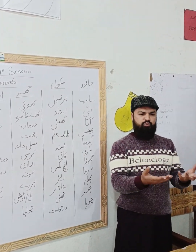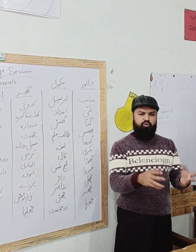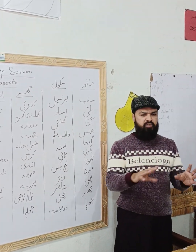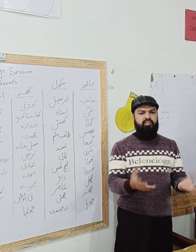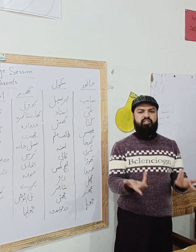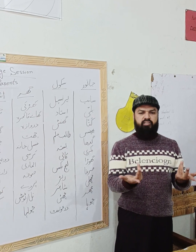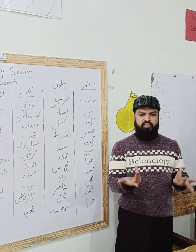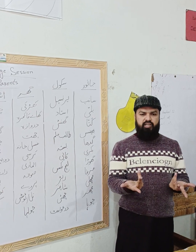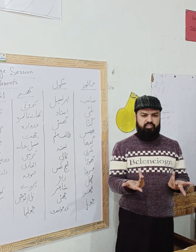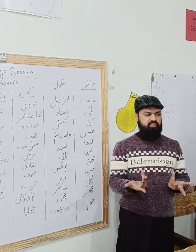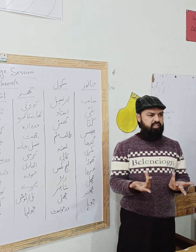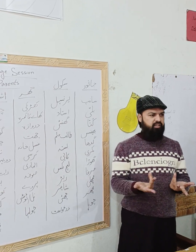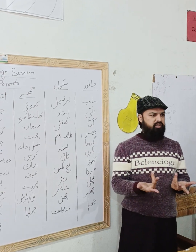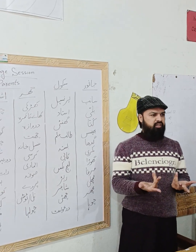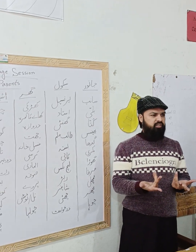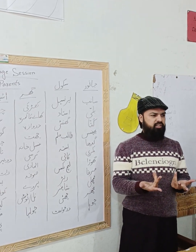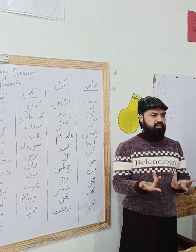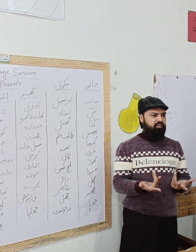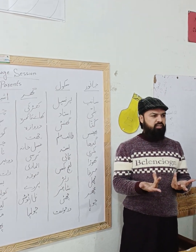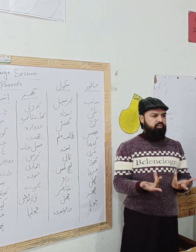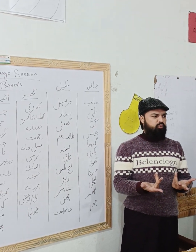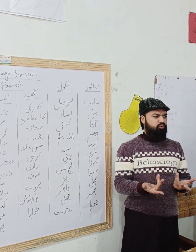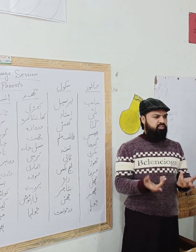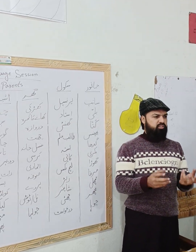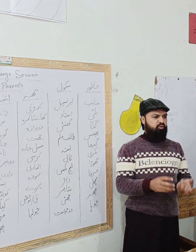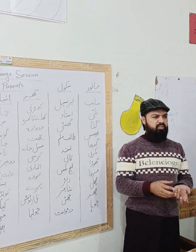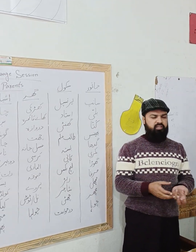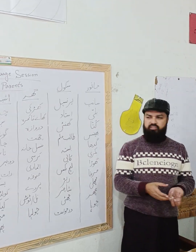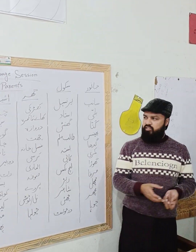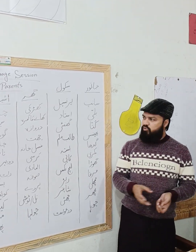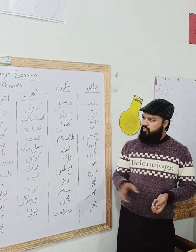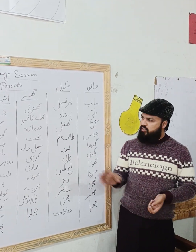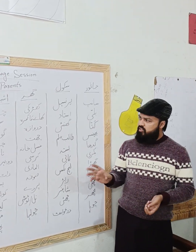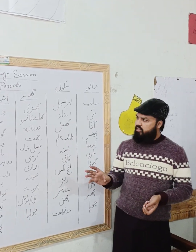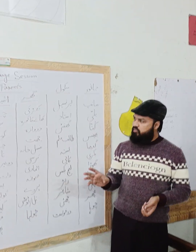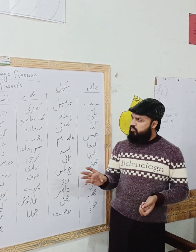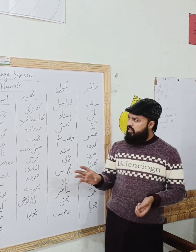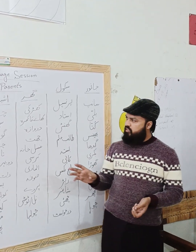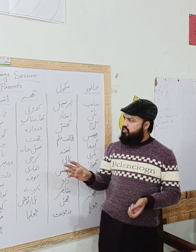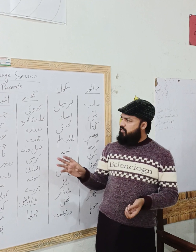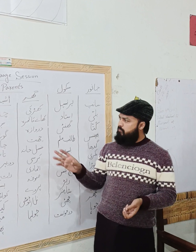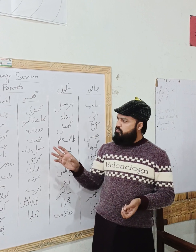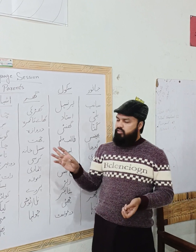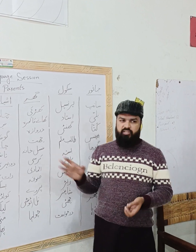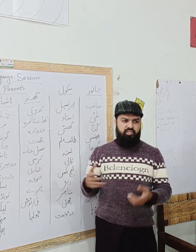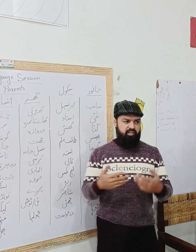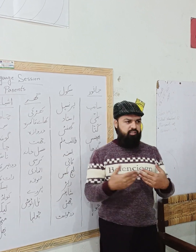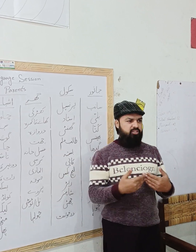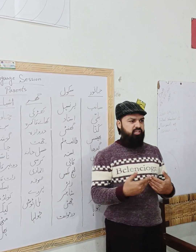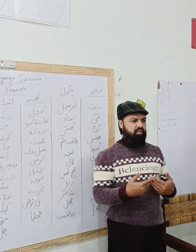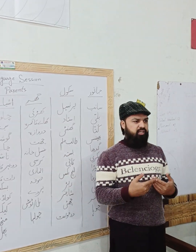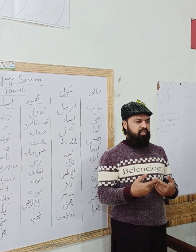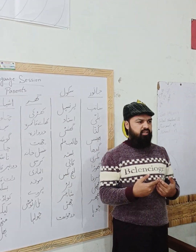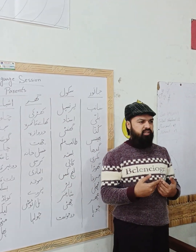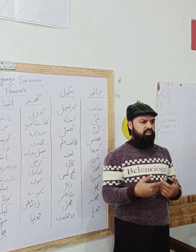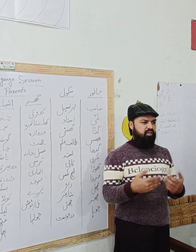पता ही नहीं चलता ये क्या चीज़ है, ठीक है ना। उस चीज़ को मद्देनजर रखते हुए हमने ये सारा इसको प्लान किया है कि इशारा तो बच्चे कर लेंगे, लेकिन घर में